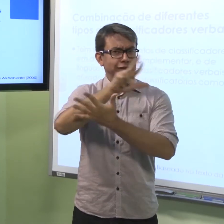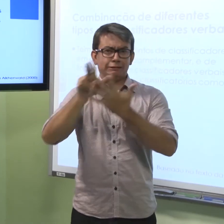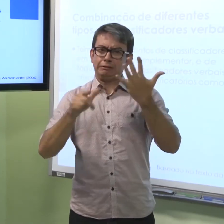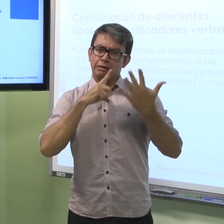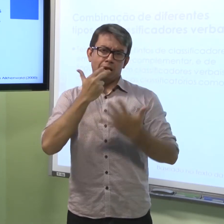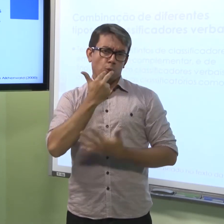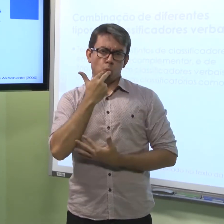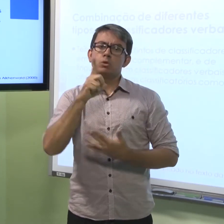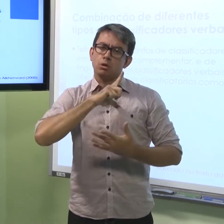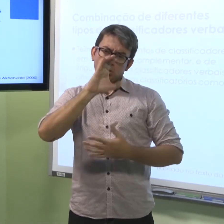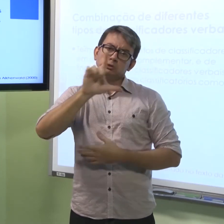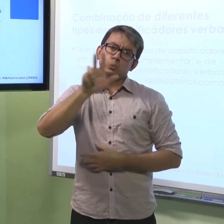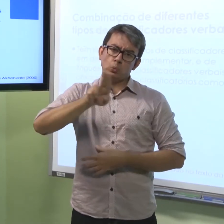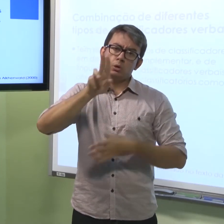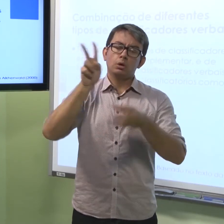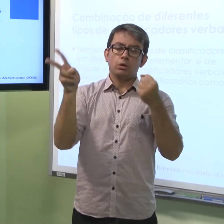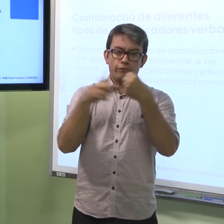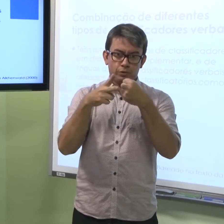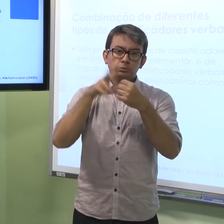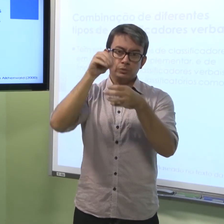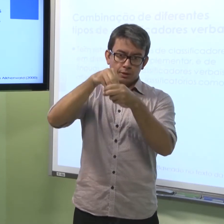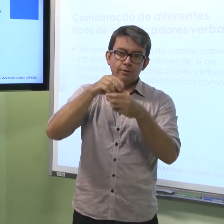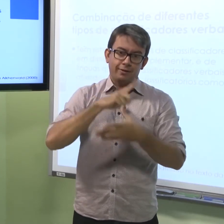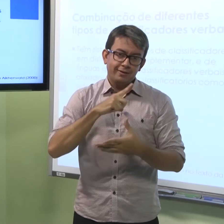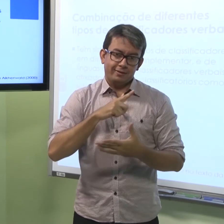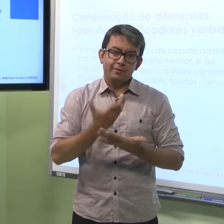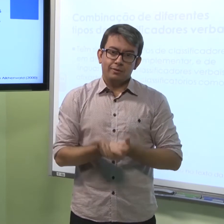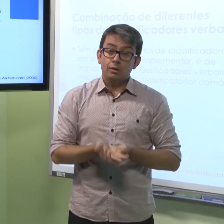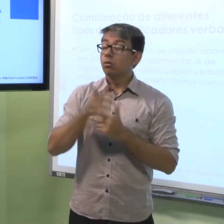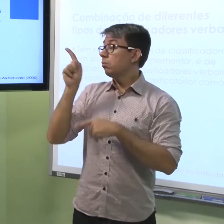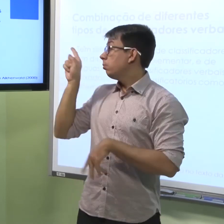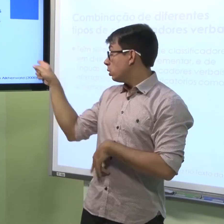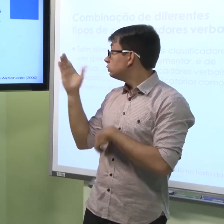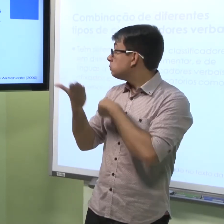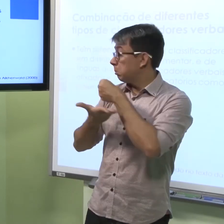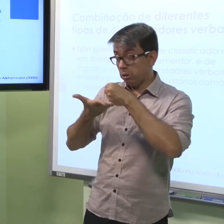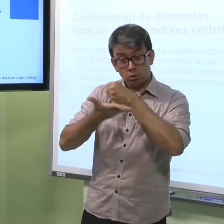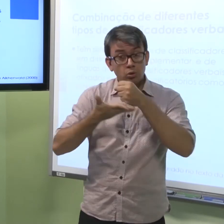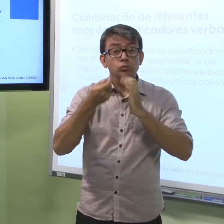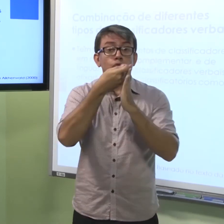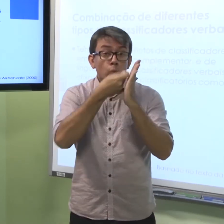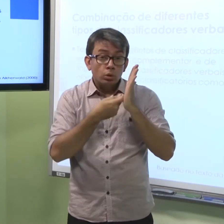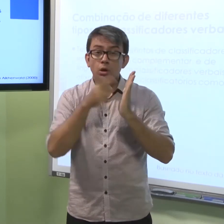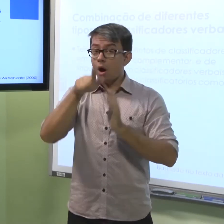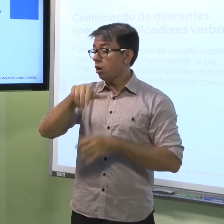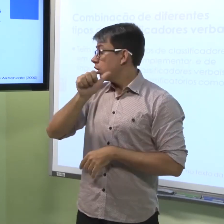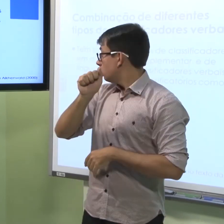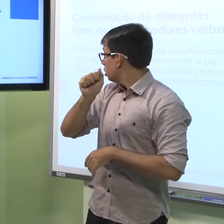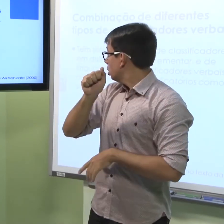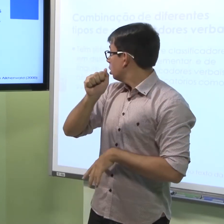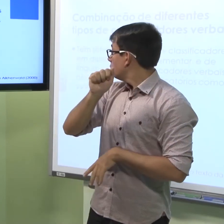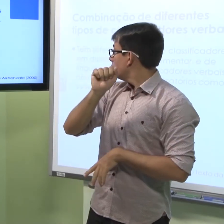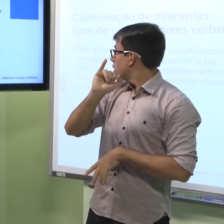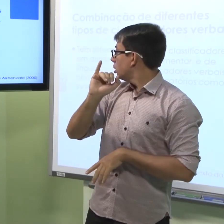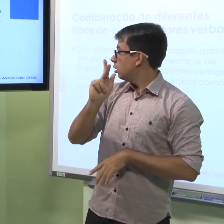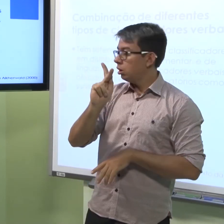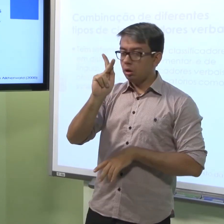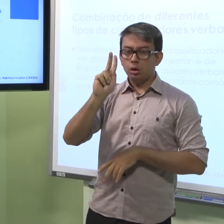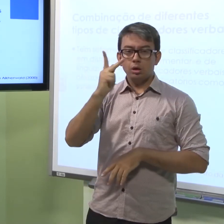classificadores dentro dessas línguas. A base teórica para esse texto é deste